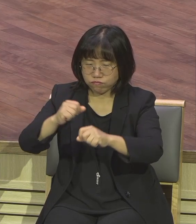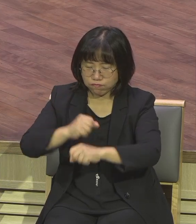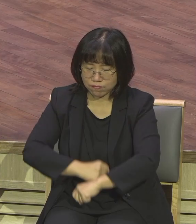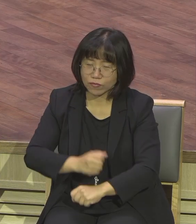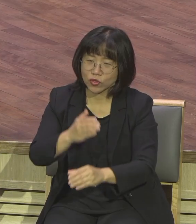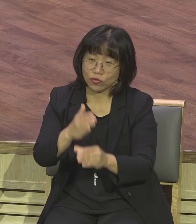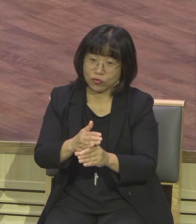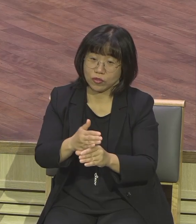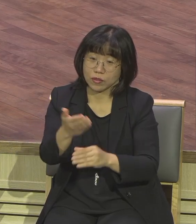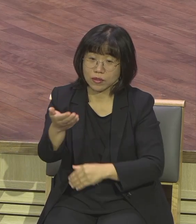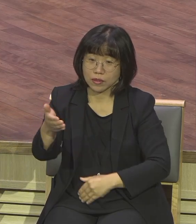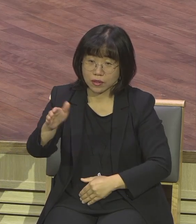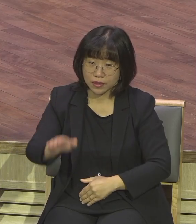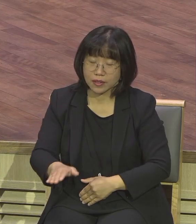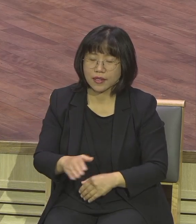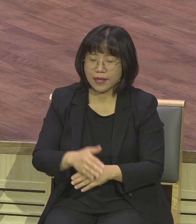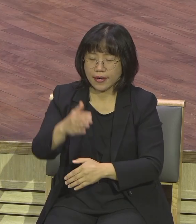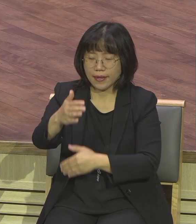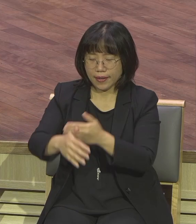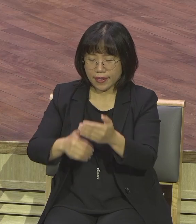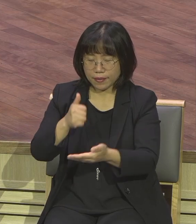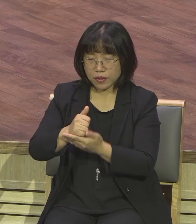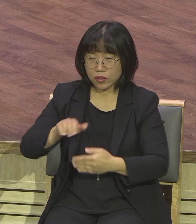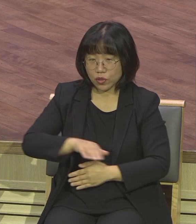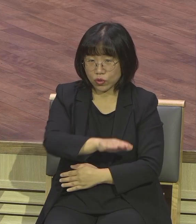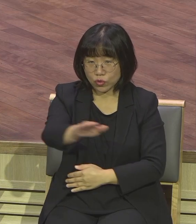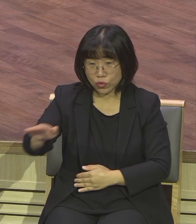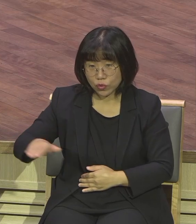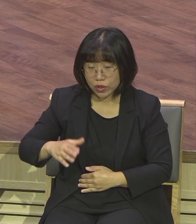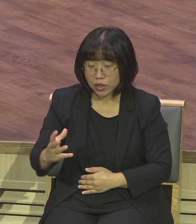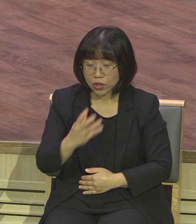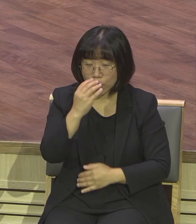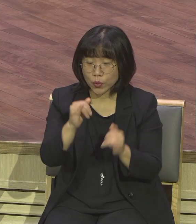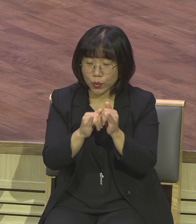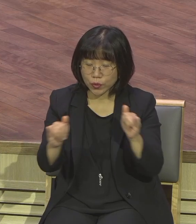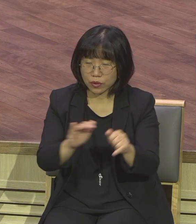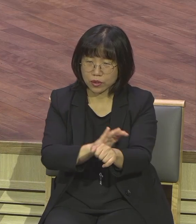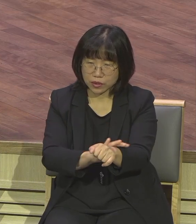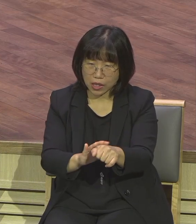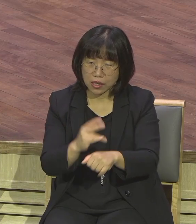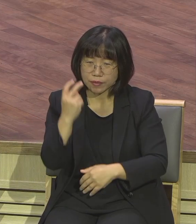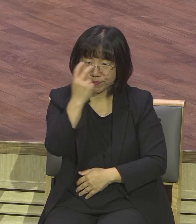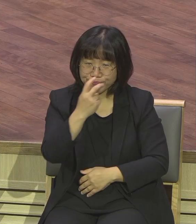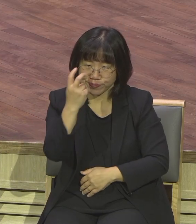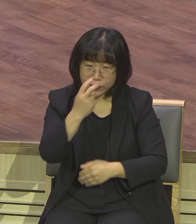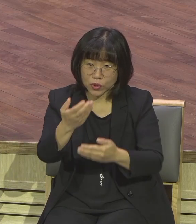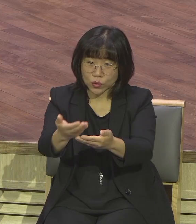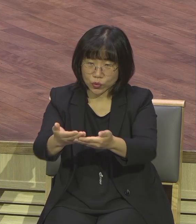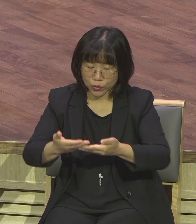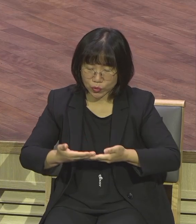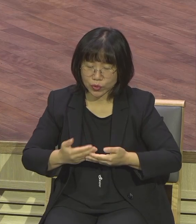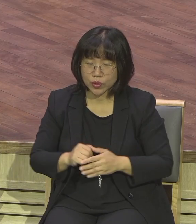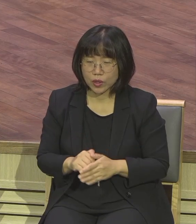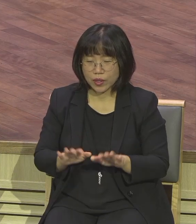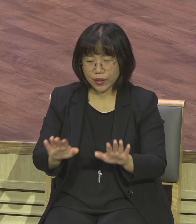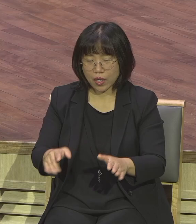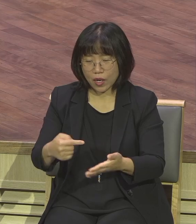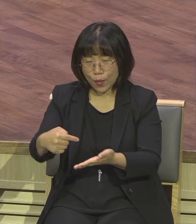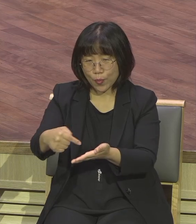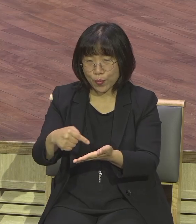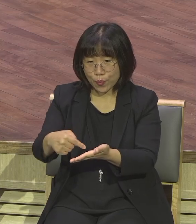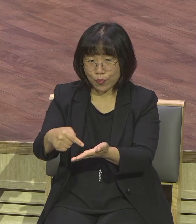속인데도 불구하고 하나님 우리 교회 성도들의 생업을 지켜주셔가지고 오늘 제가